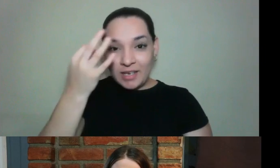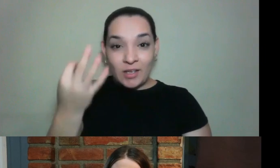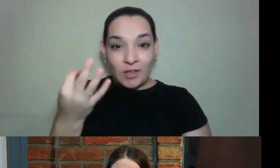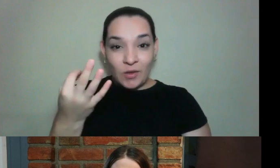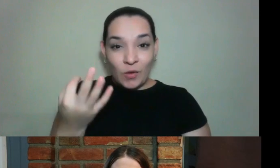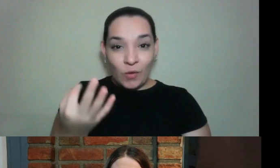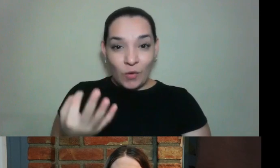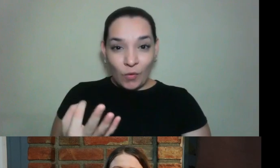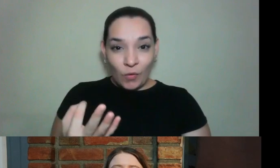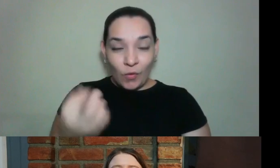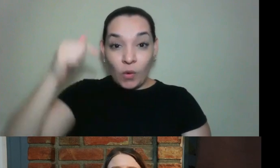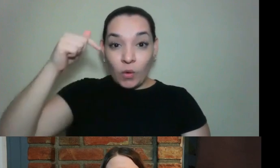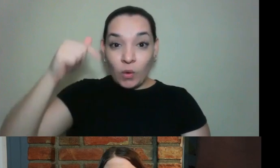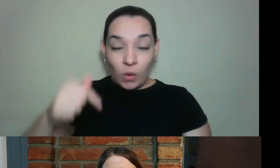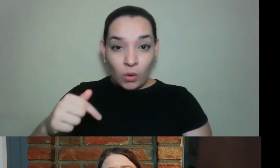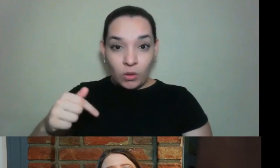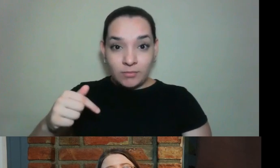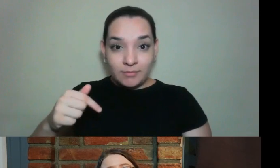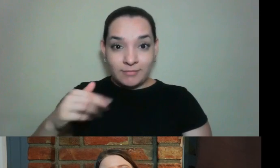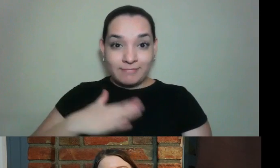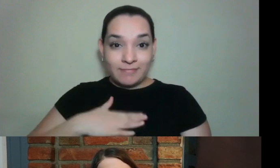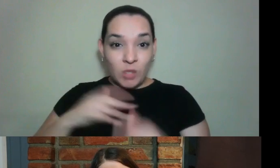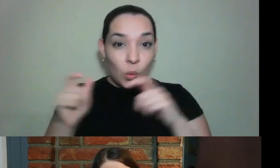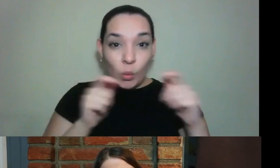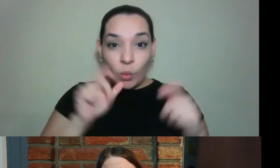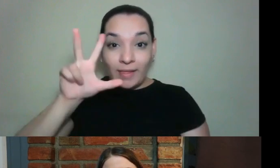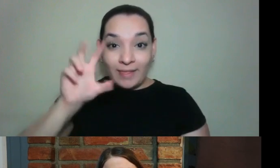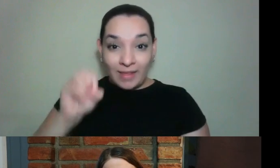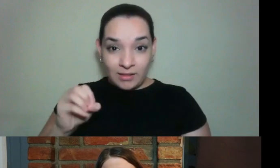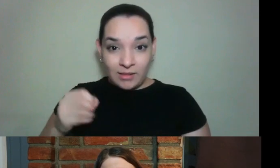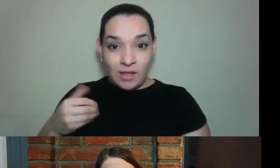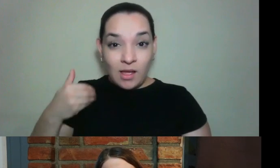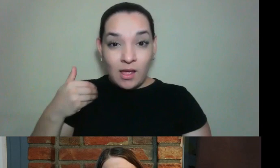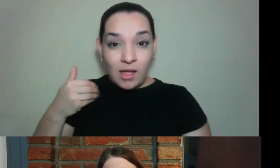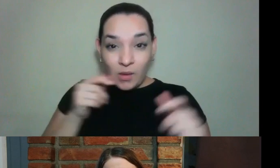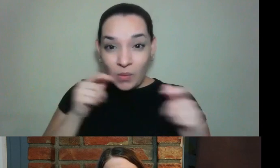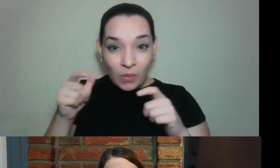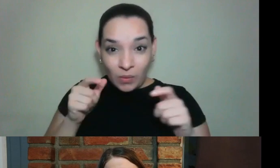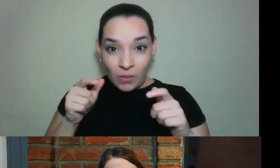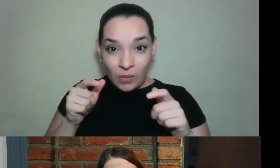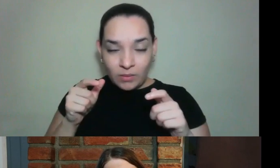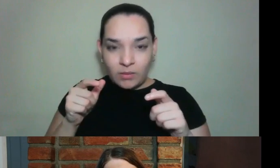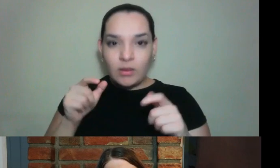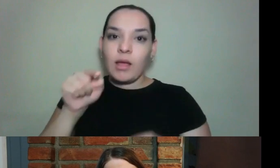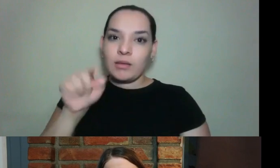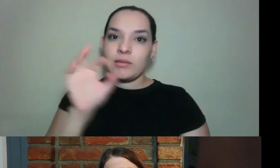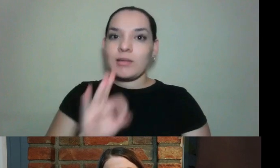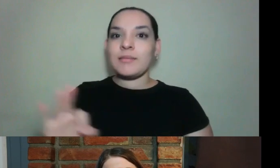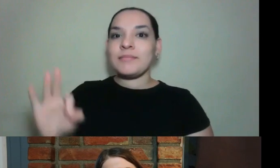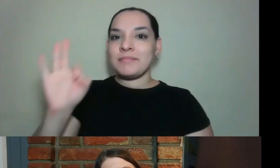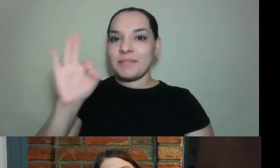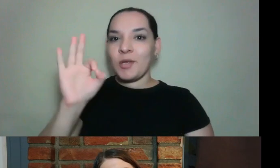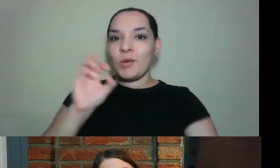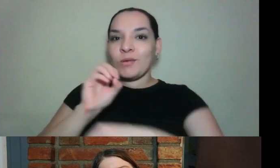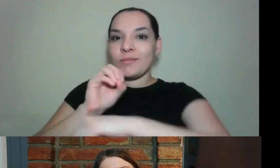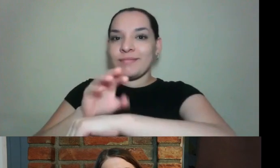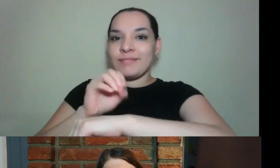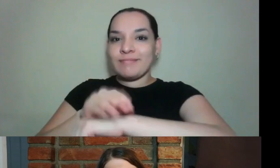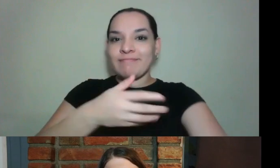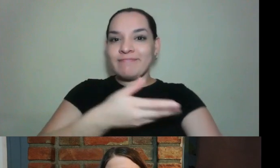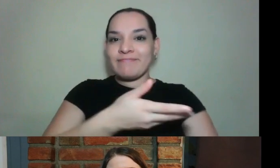Y creo que llegados a mis 30 años hoy en día, después de haber